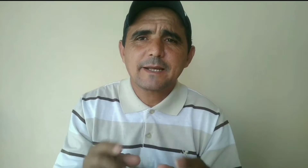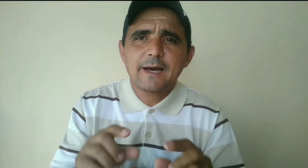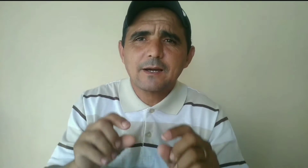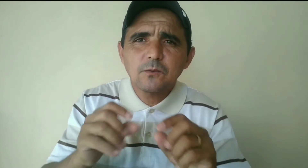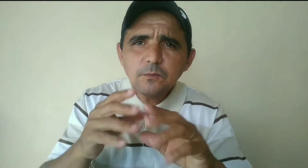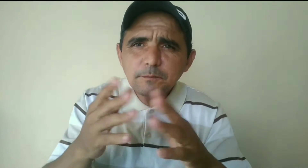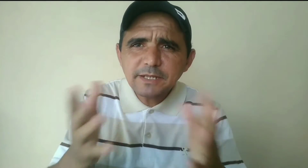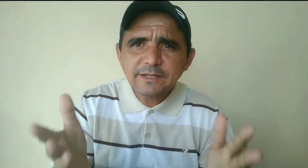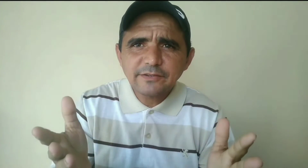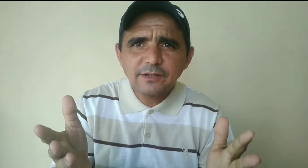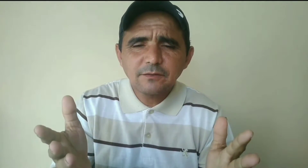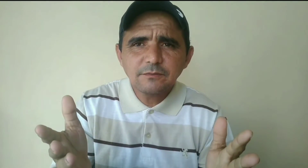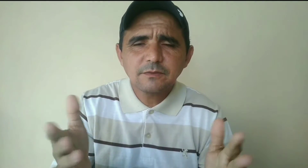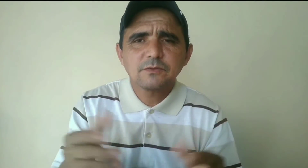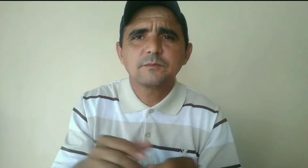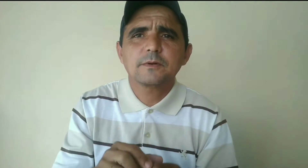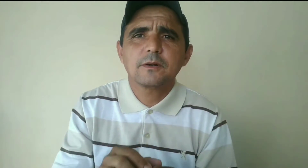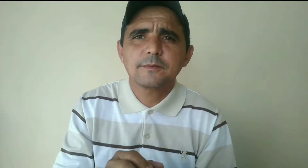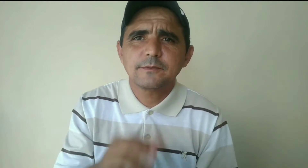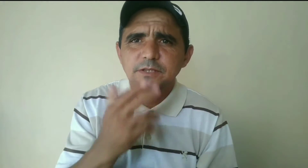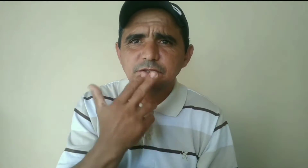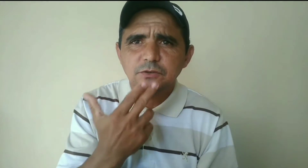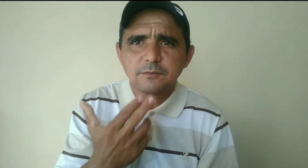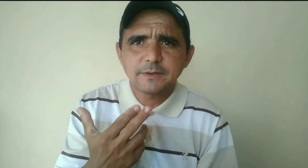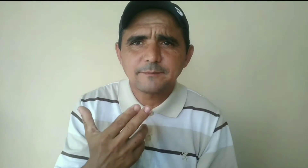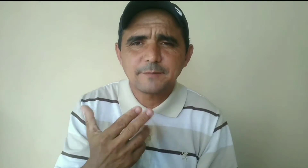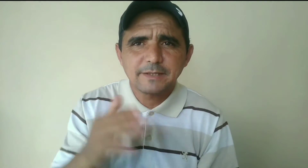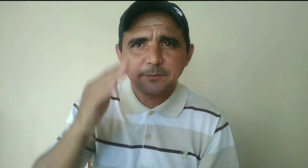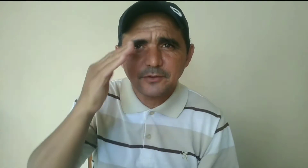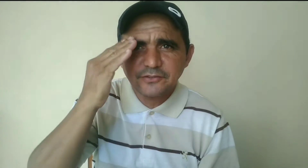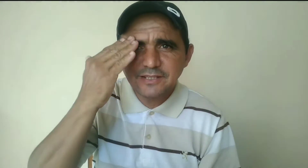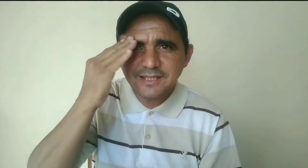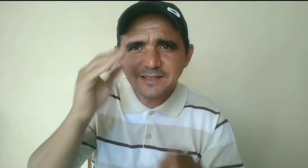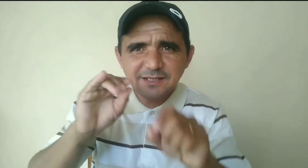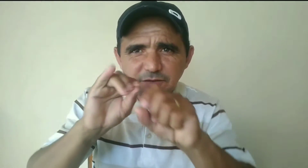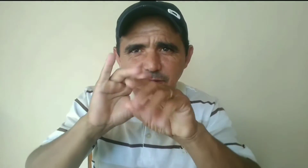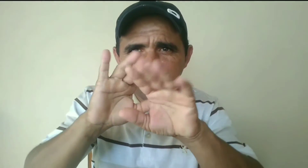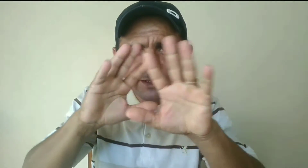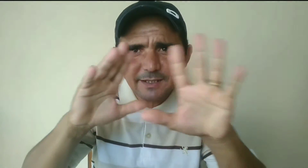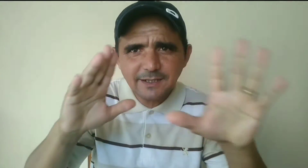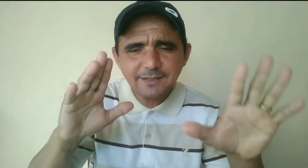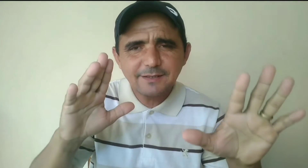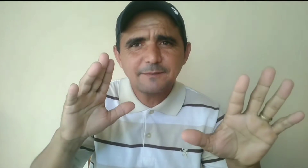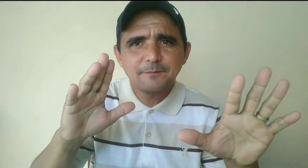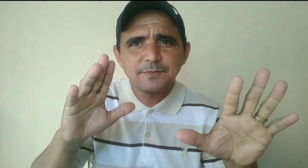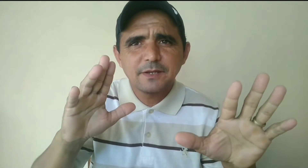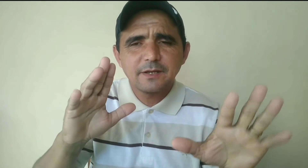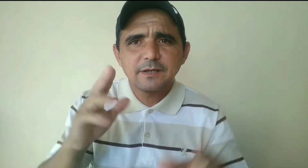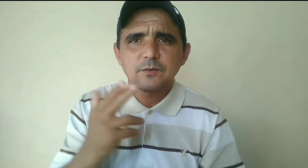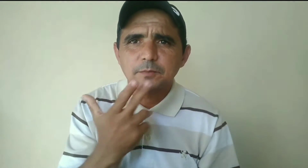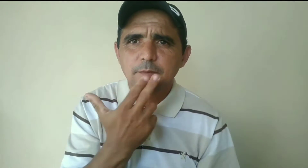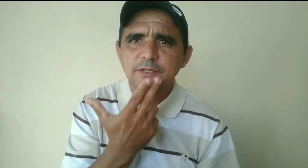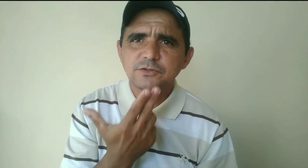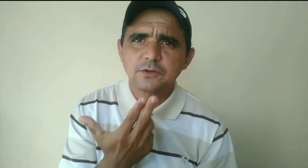a compreensão do próprio idioma, para que possa se entender de forma clara, né, o próprio